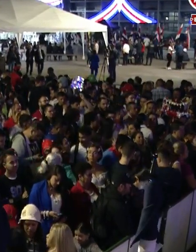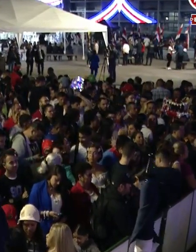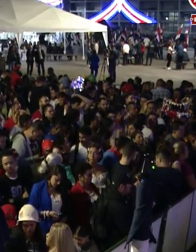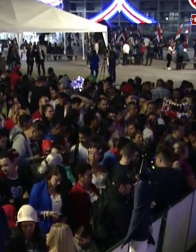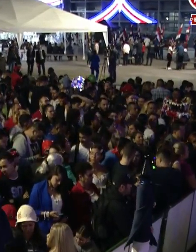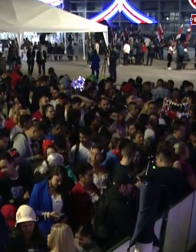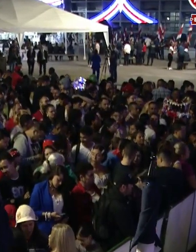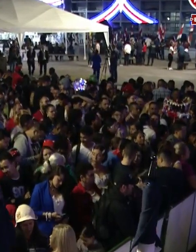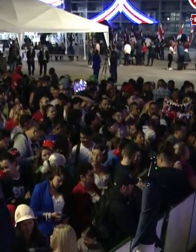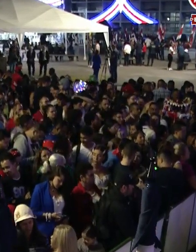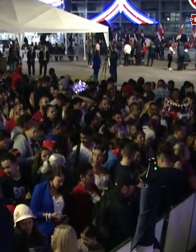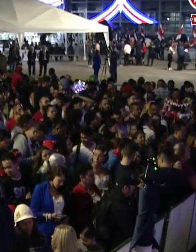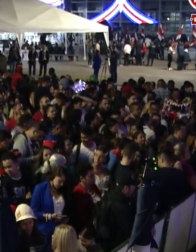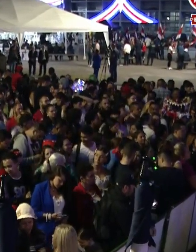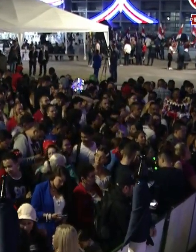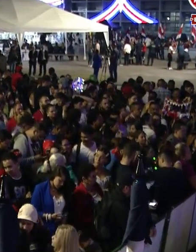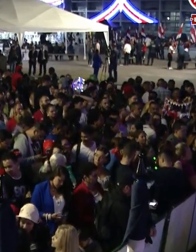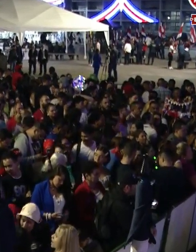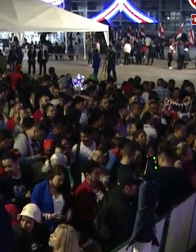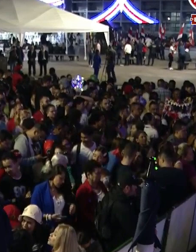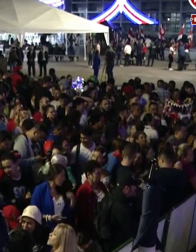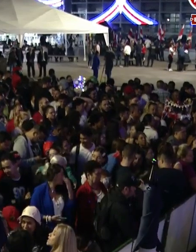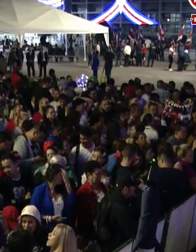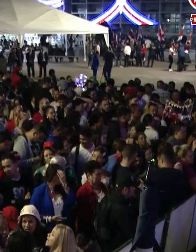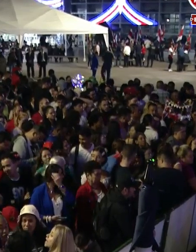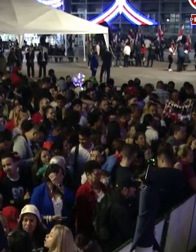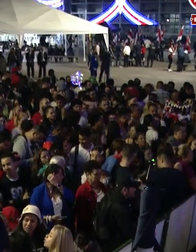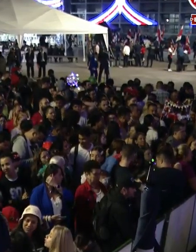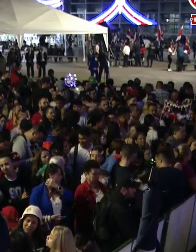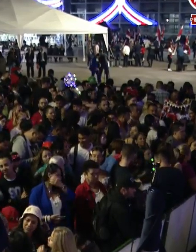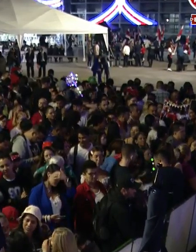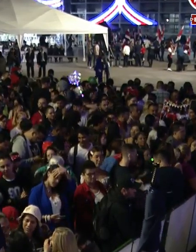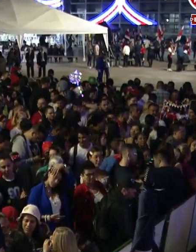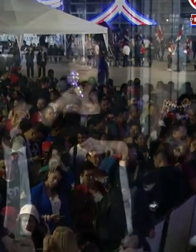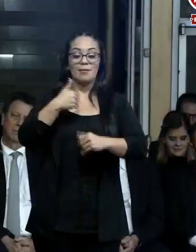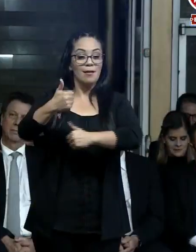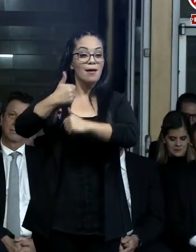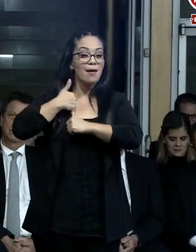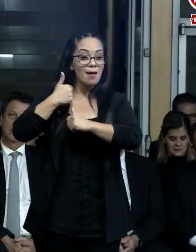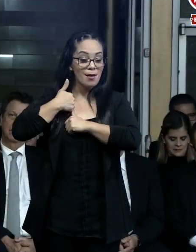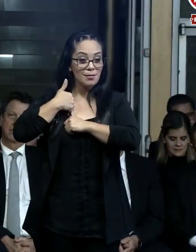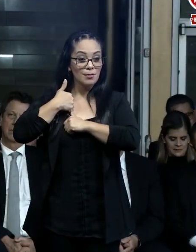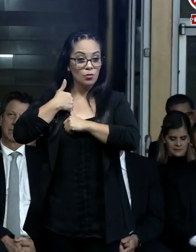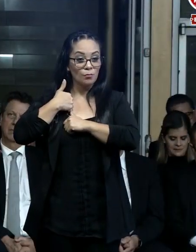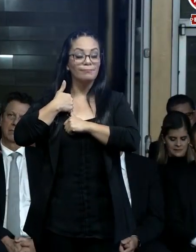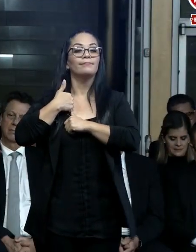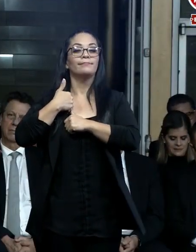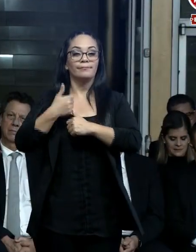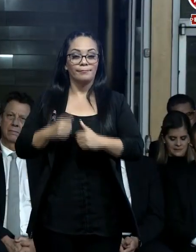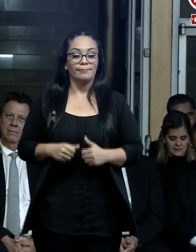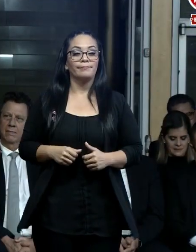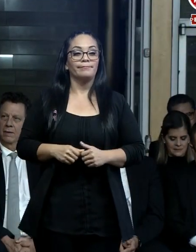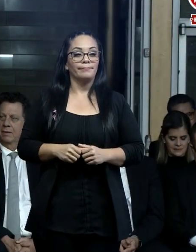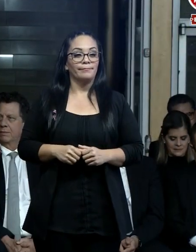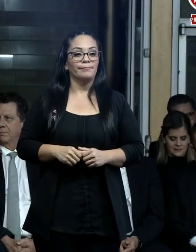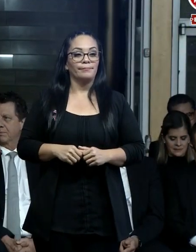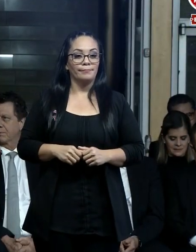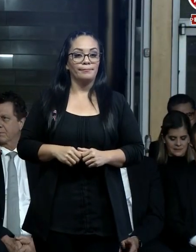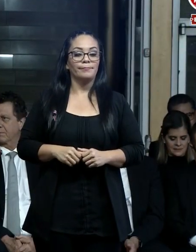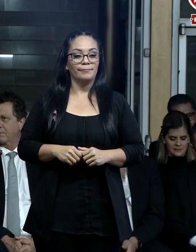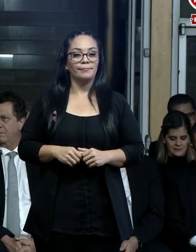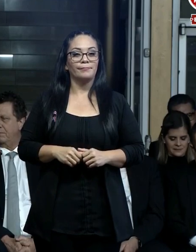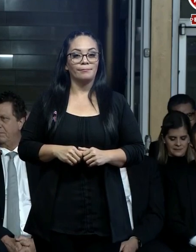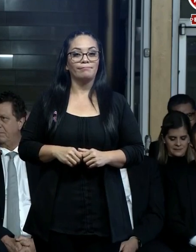esa bendición que sin necesidad de un ejército nos cayó,